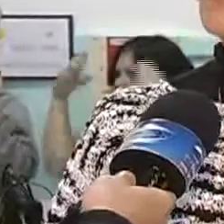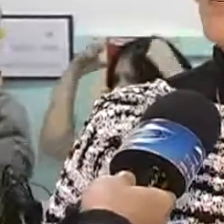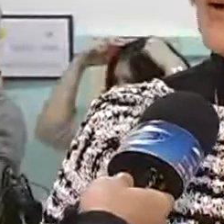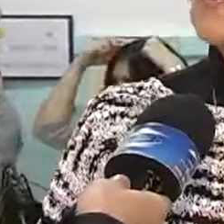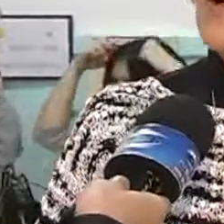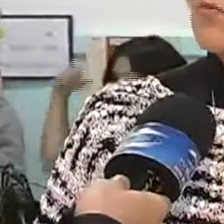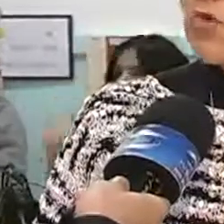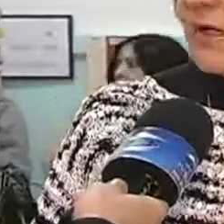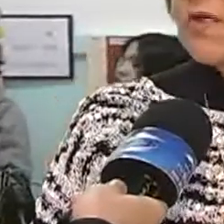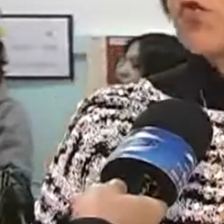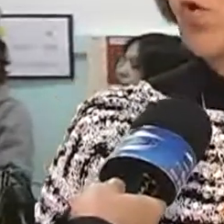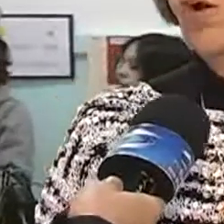demais membros dessa escola.